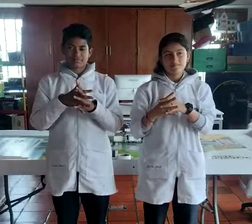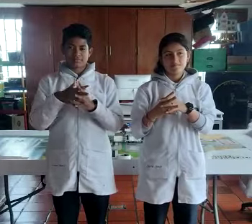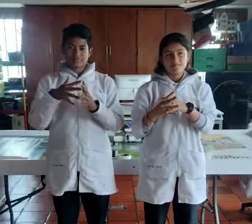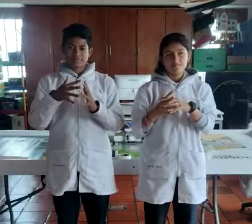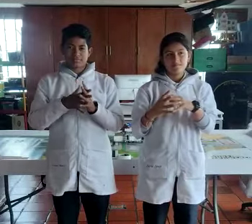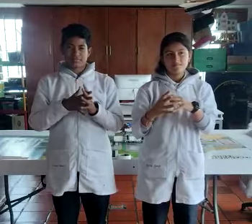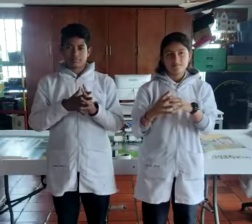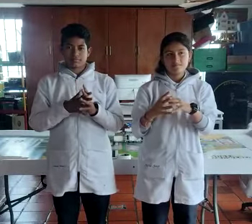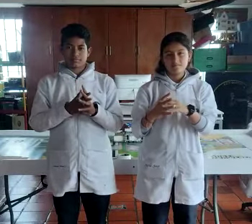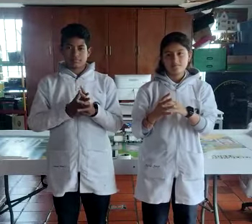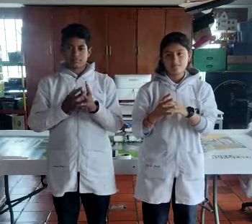Perro caliente.